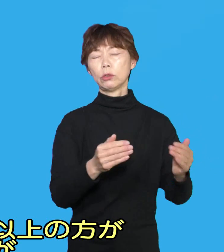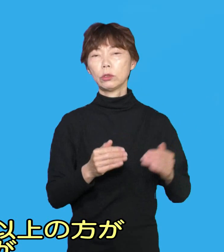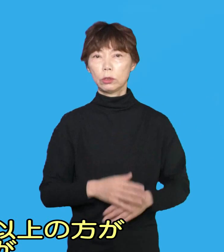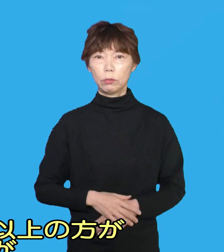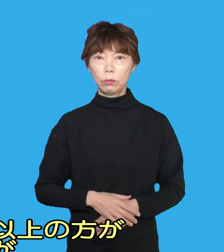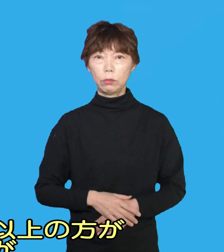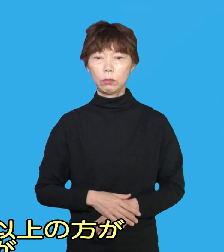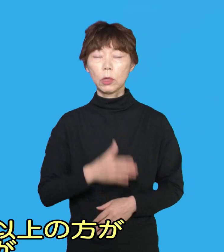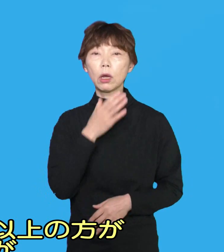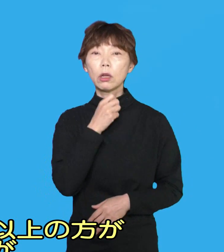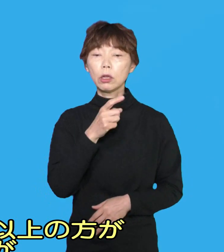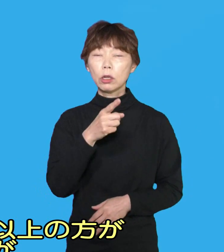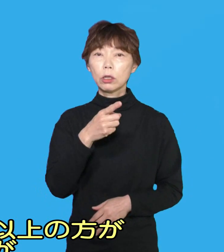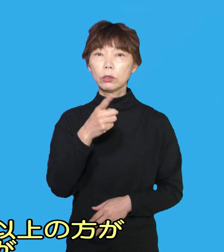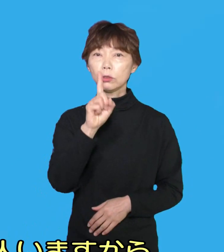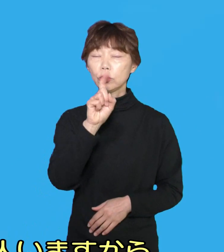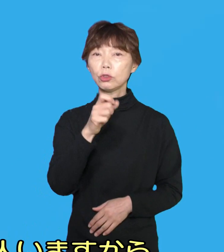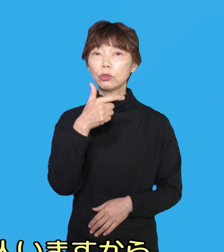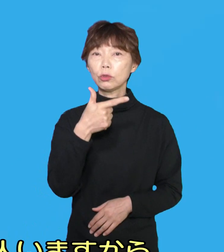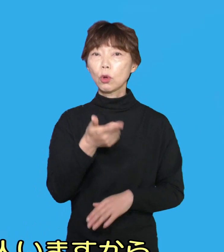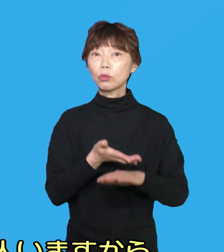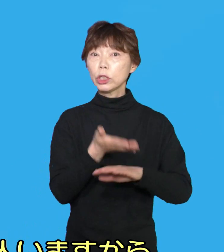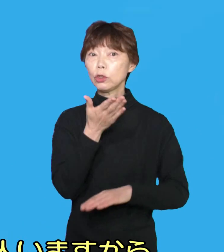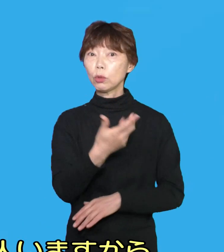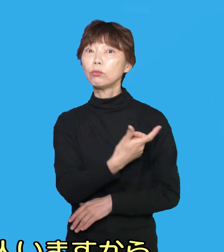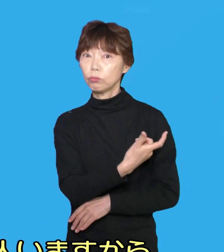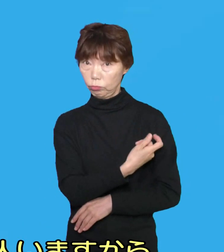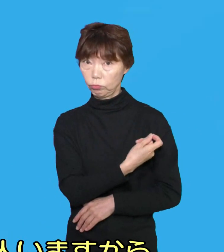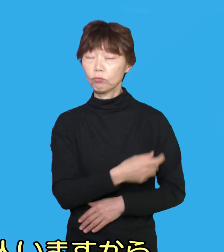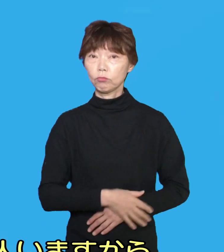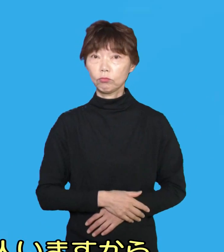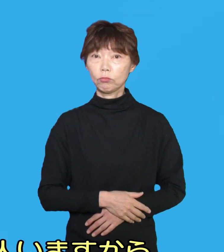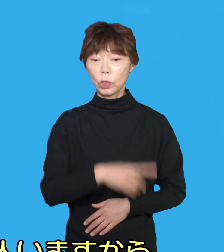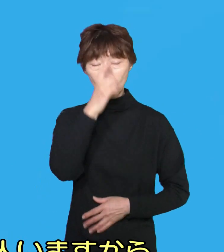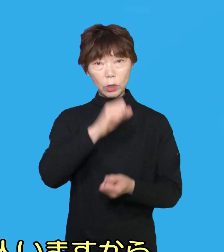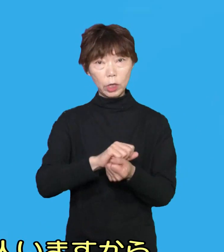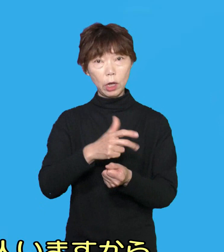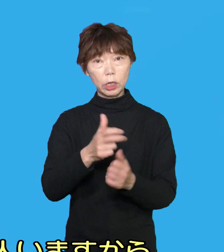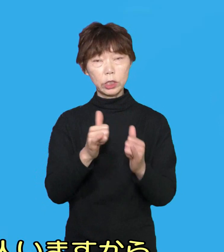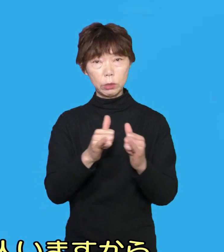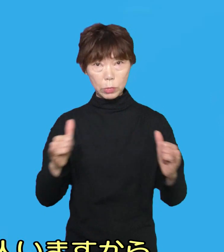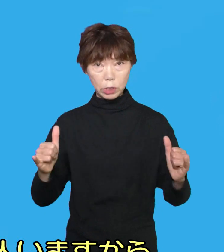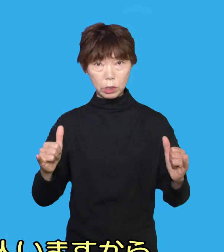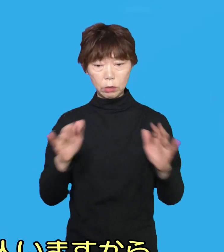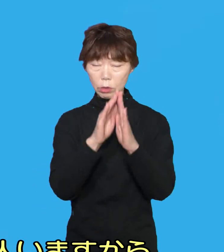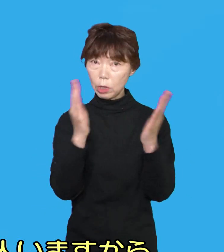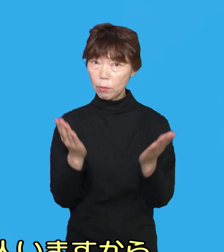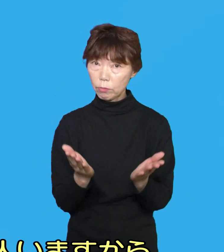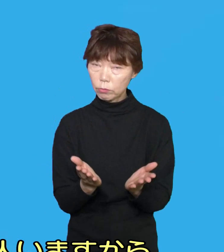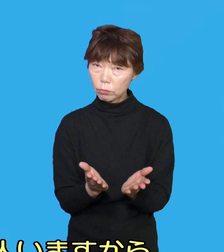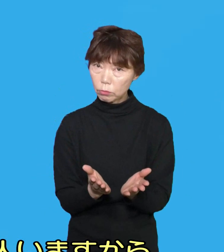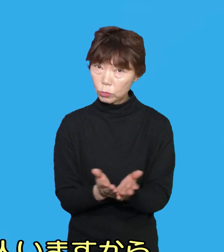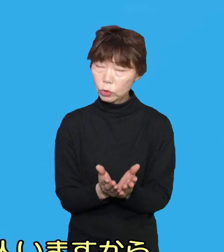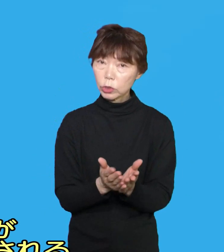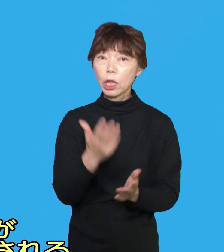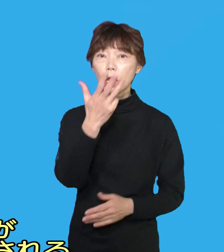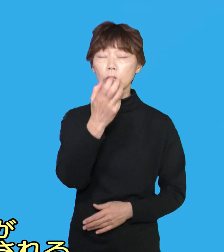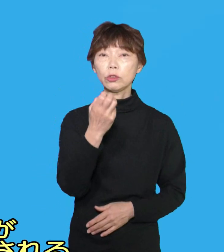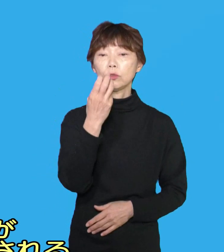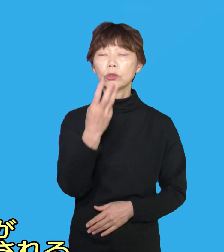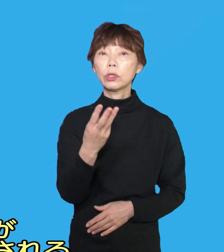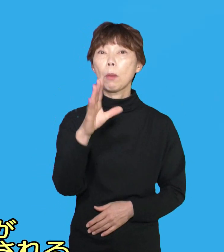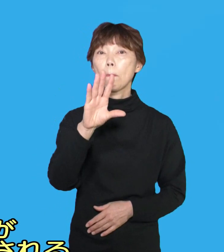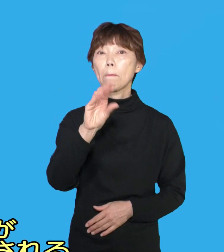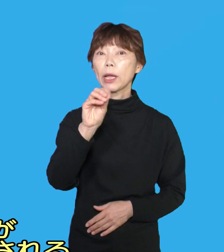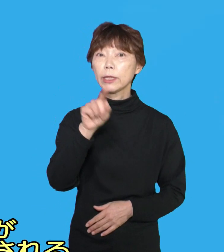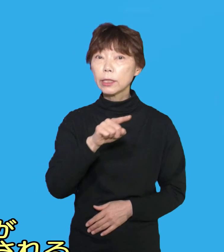象とされていますが、それだけでも堺市民で全人口で83万人いますから、本当に多くの方